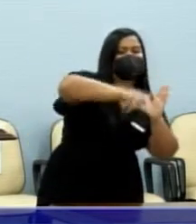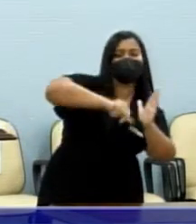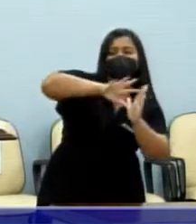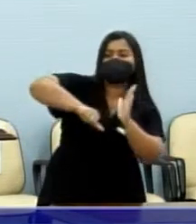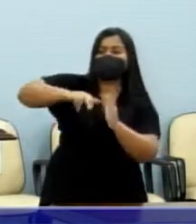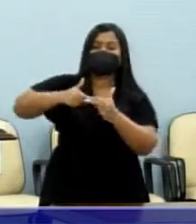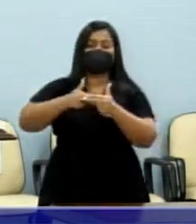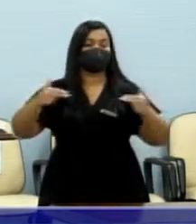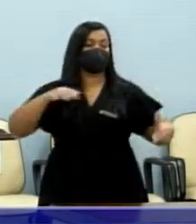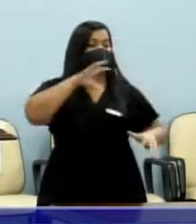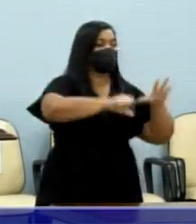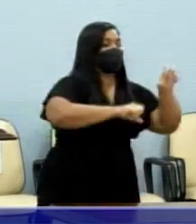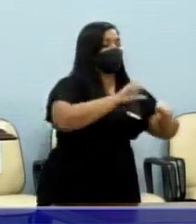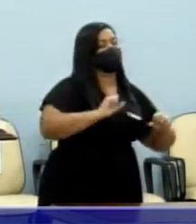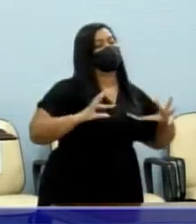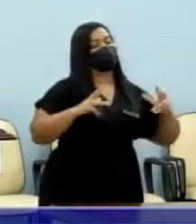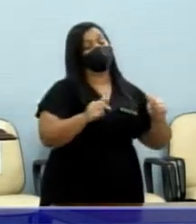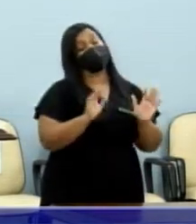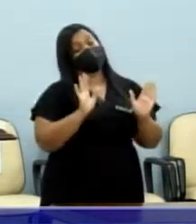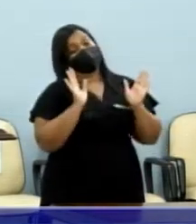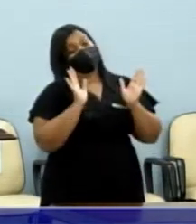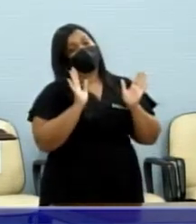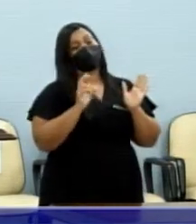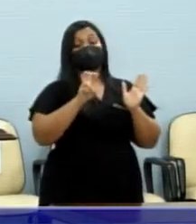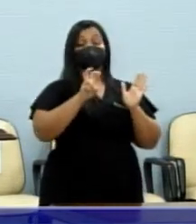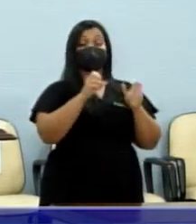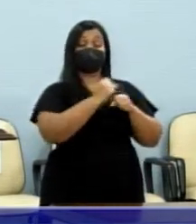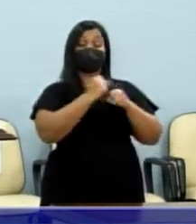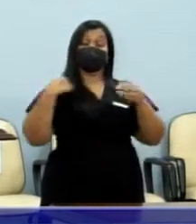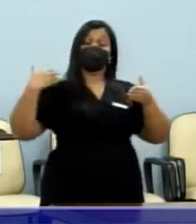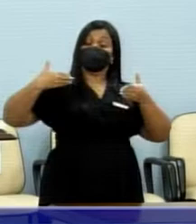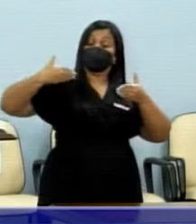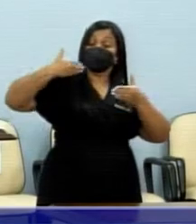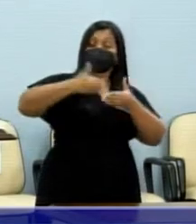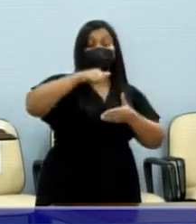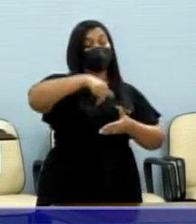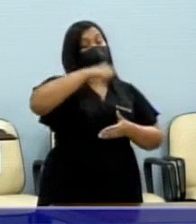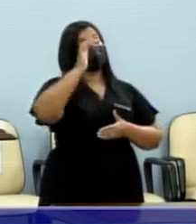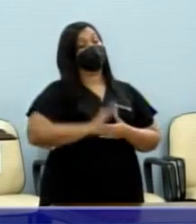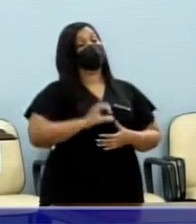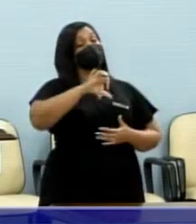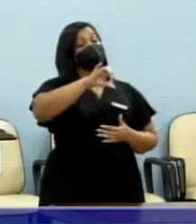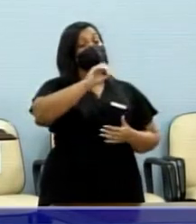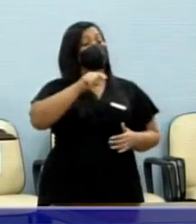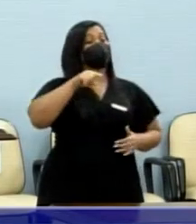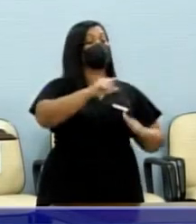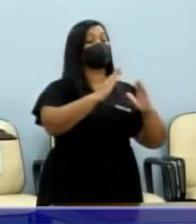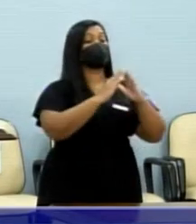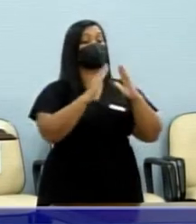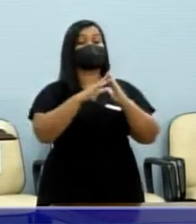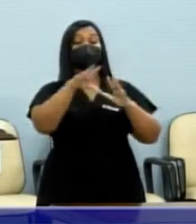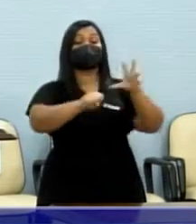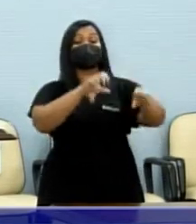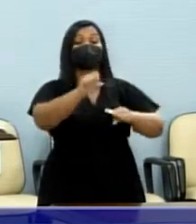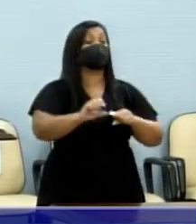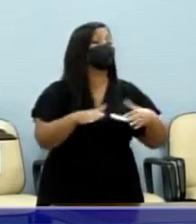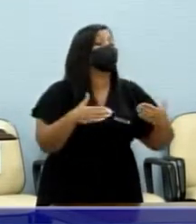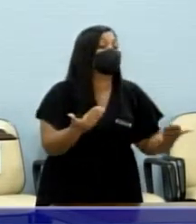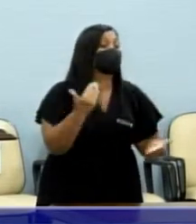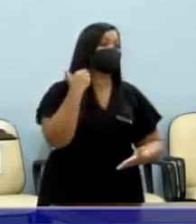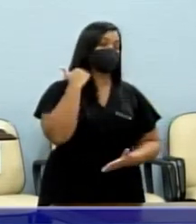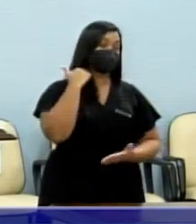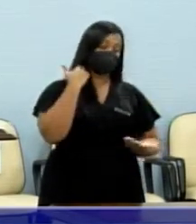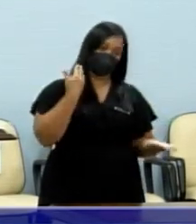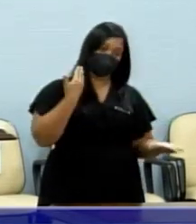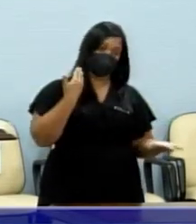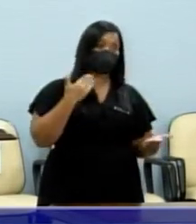seus bens. Bom, nos últimos 5 anos aqui no Brasil, 90 mil casas foram tomadas pelos bancos. Então os